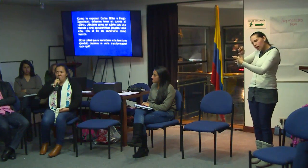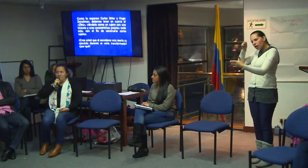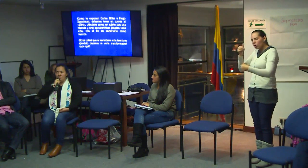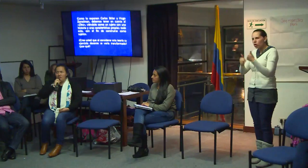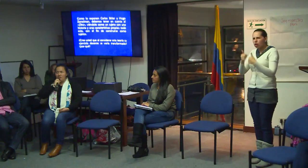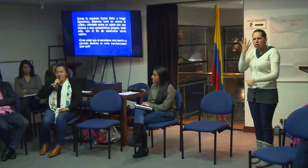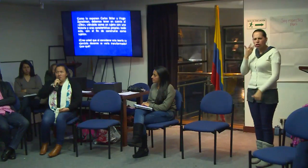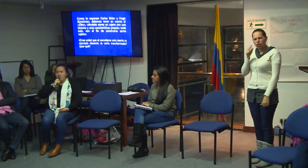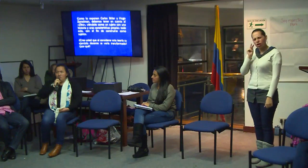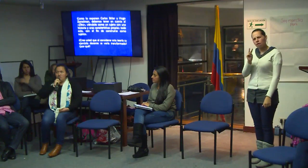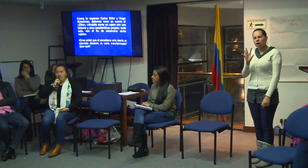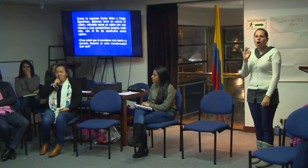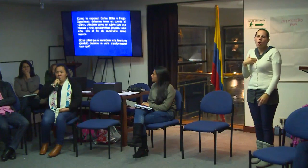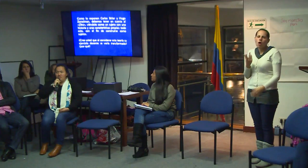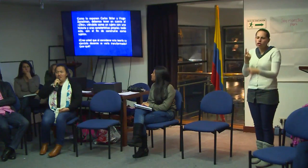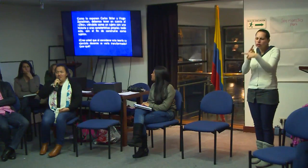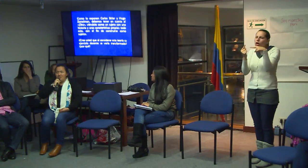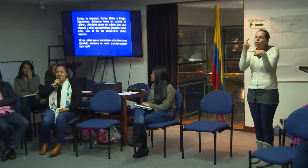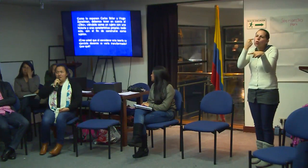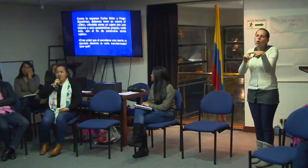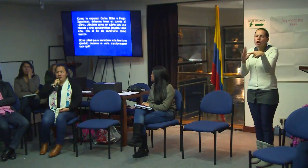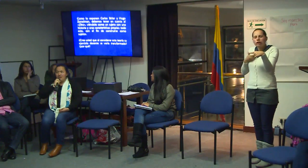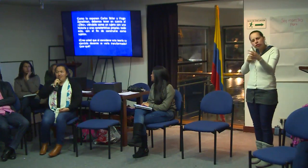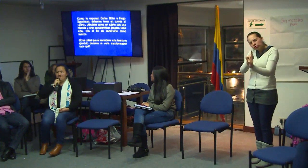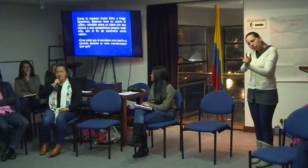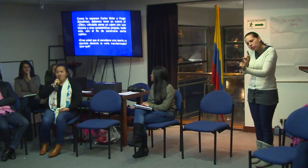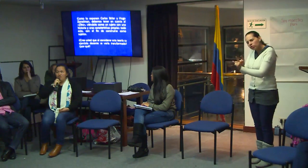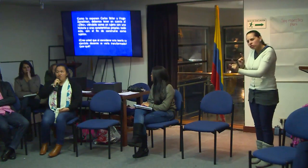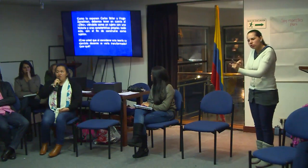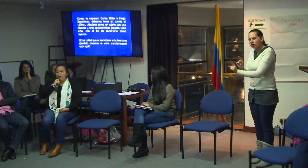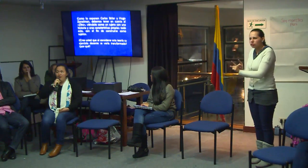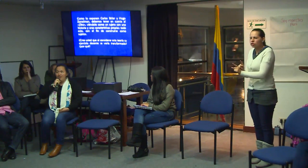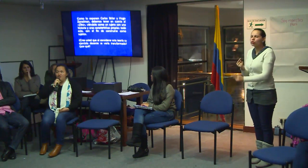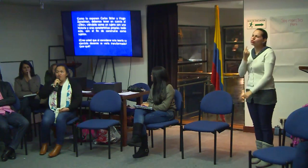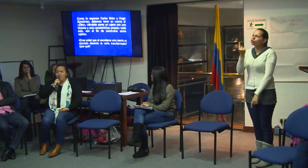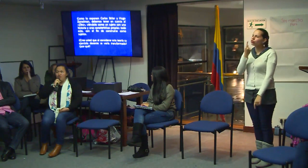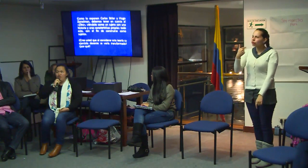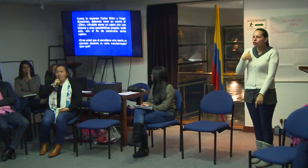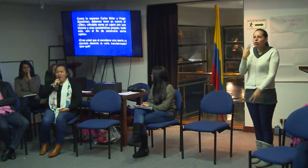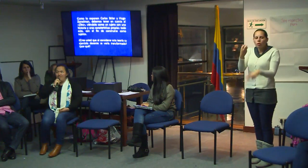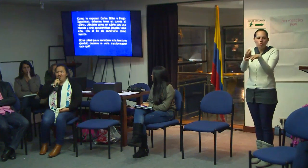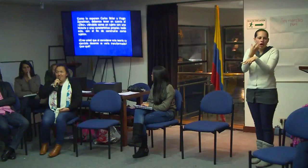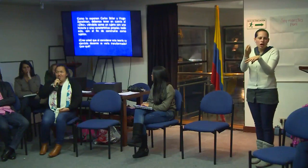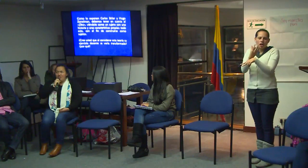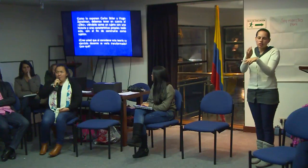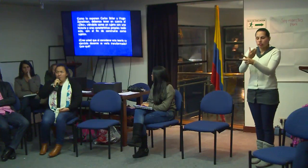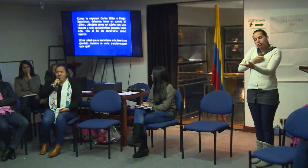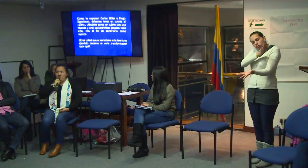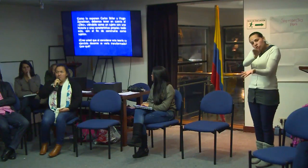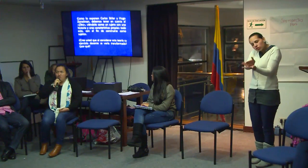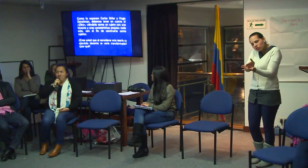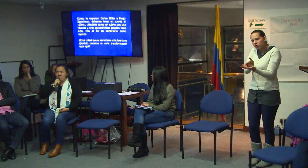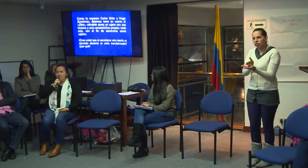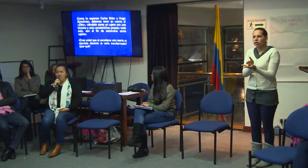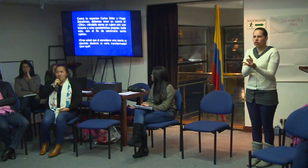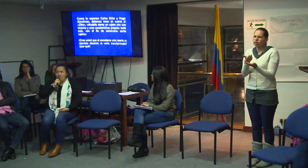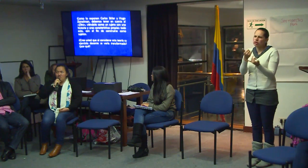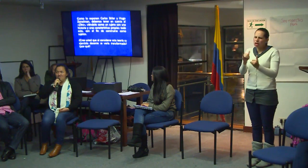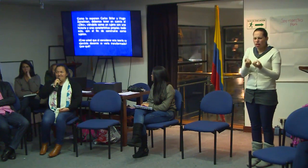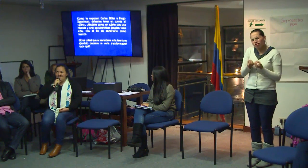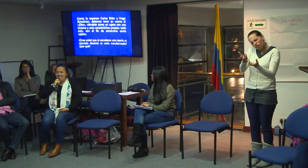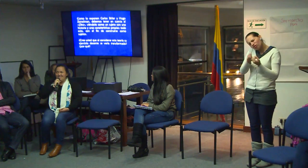semana? ¿Sí? No es solamente que yo como maestro vaya y le entregue muchas, muchas,